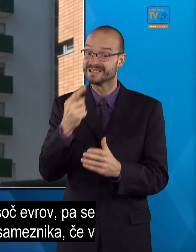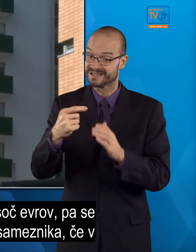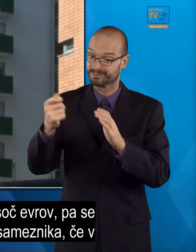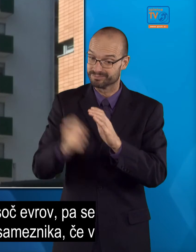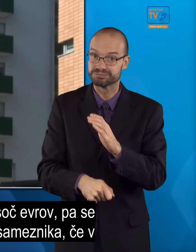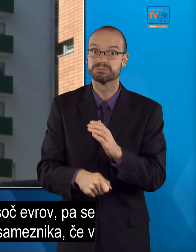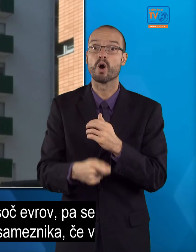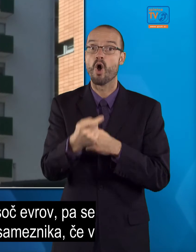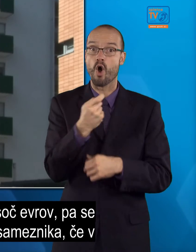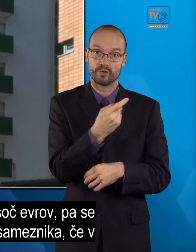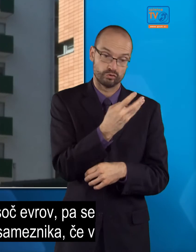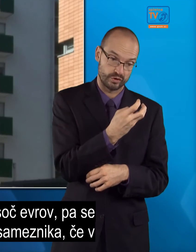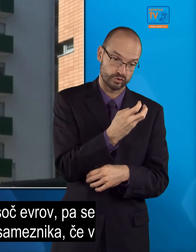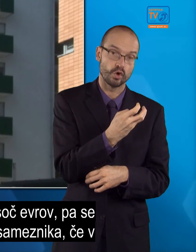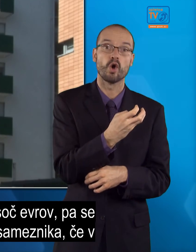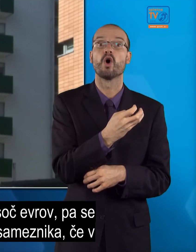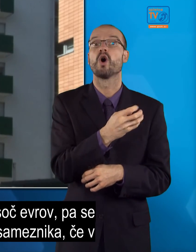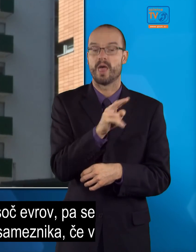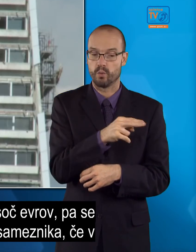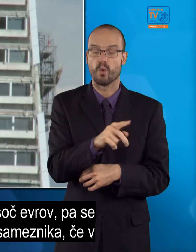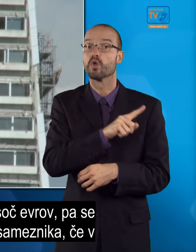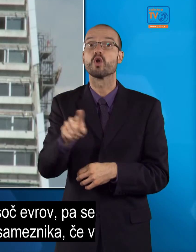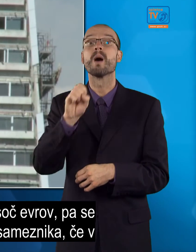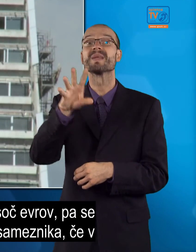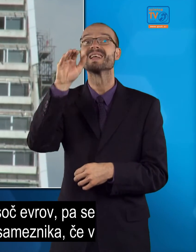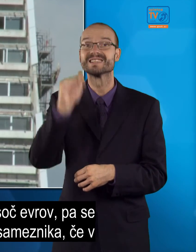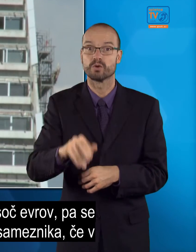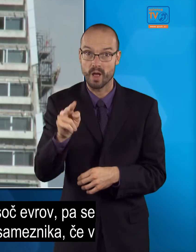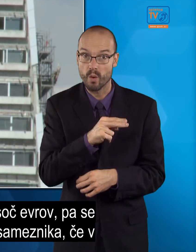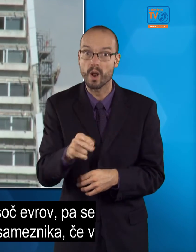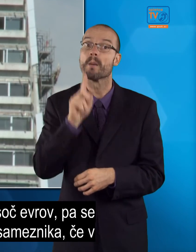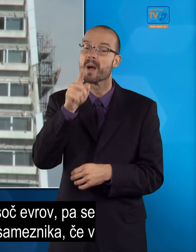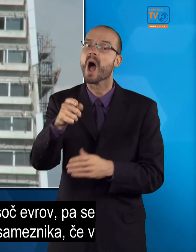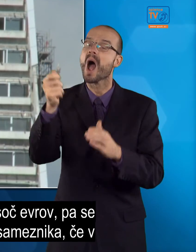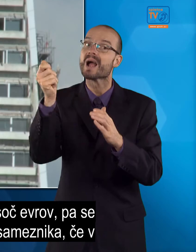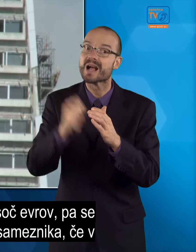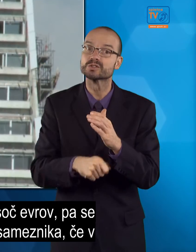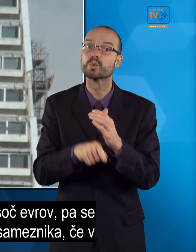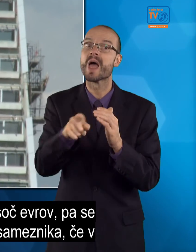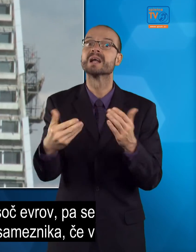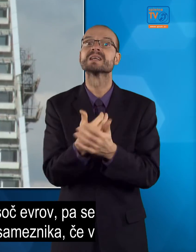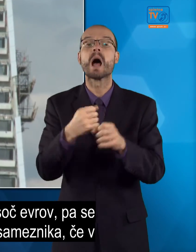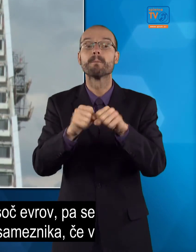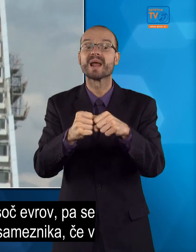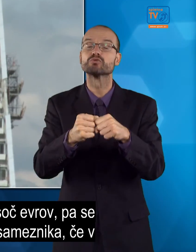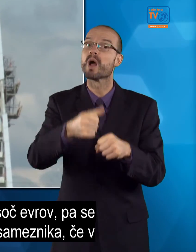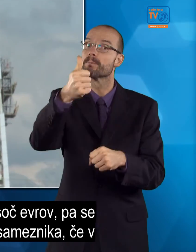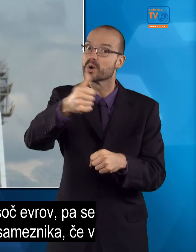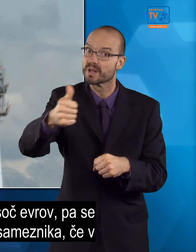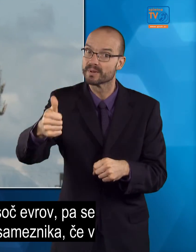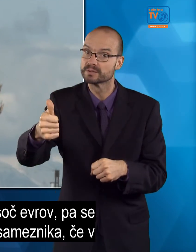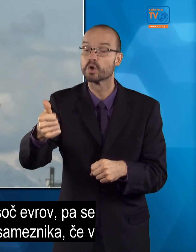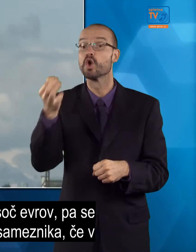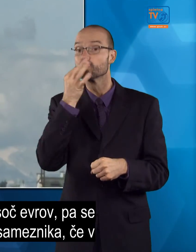Z globo od 400 do 15.000 evrov pa se kaznuje za prekršek posameznika, če v davčni